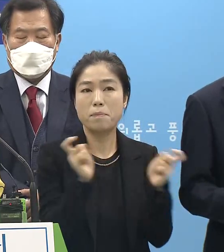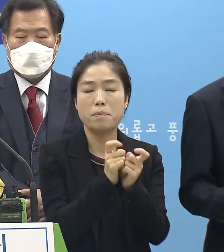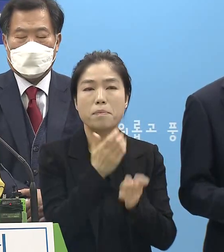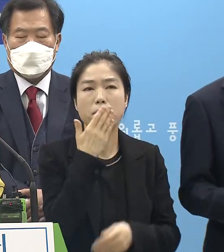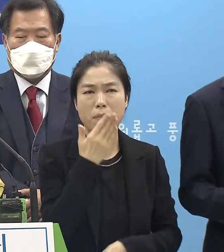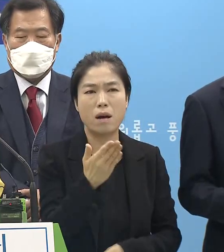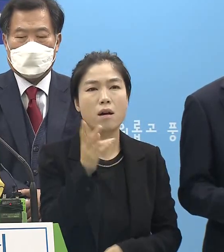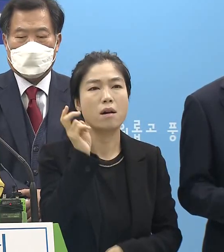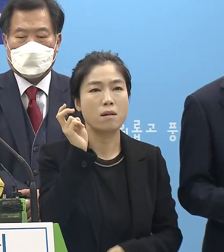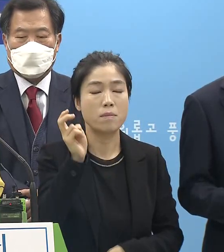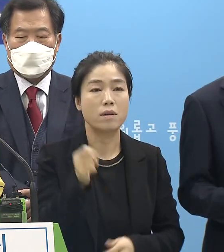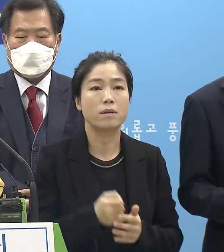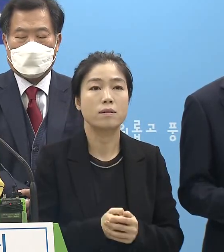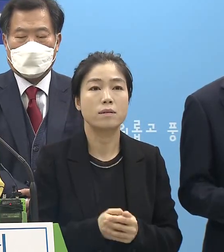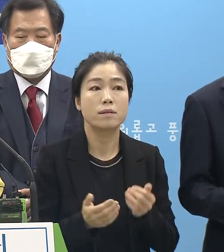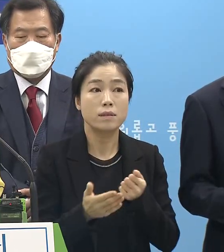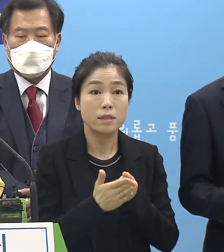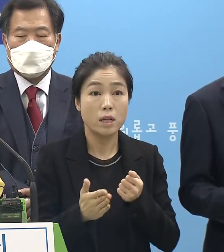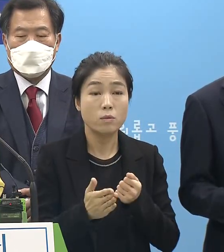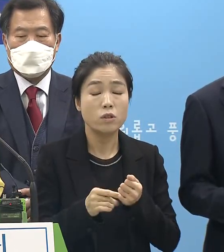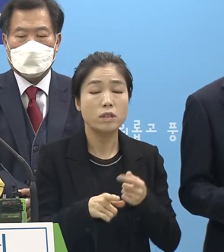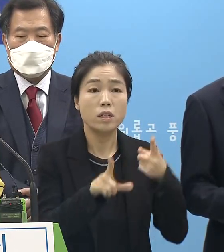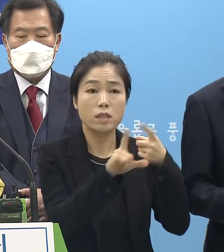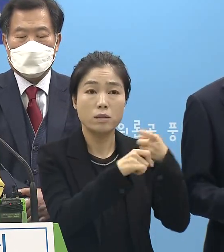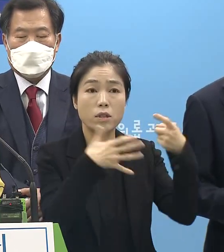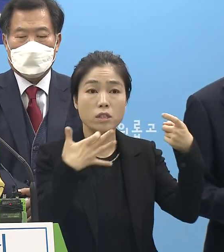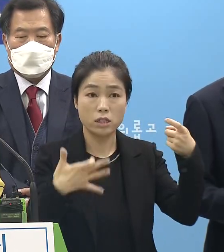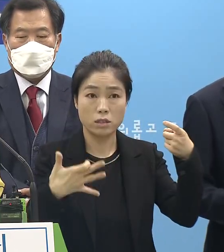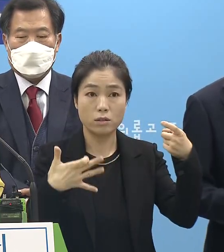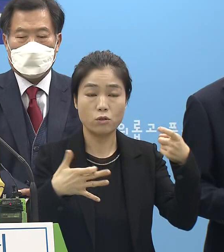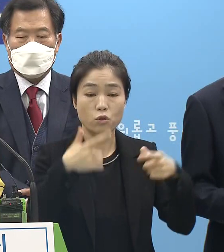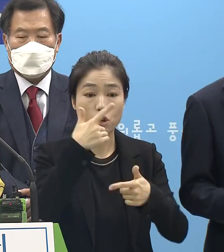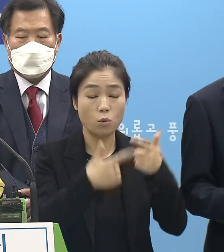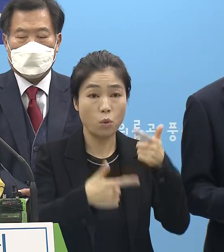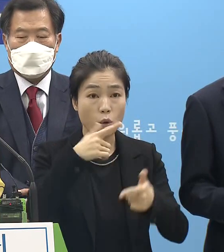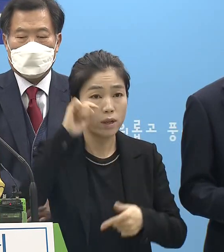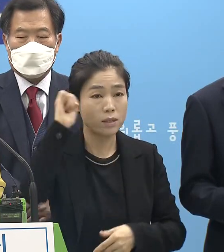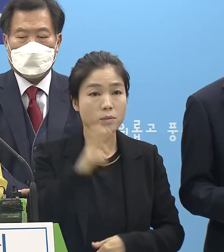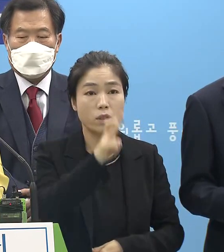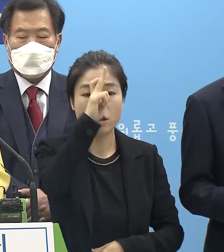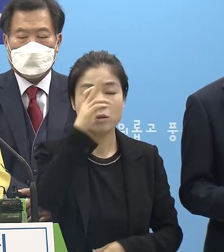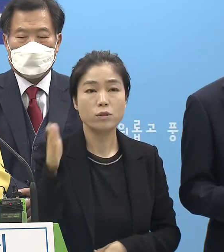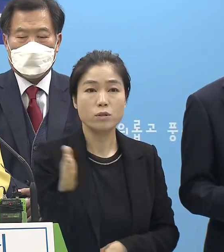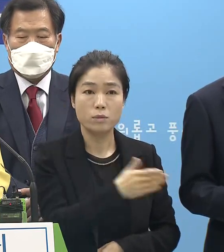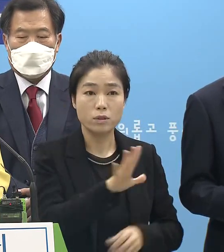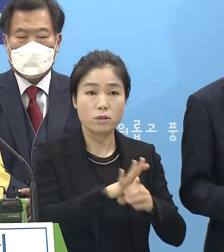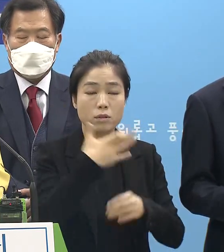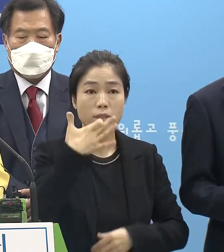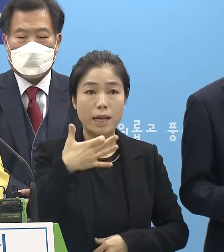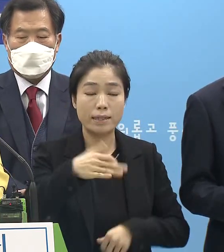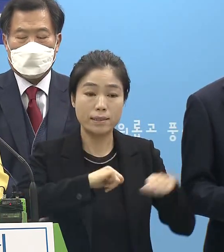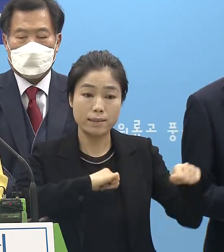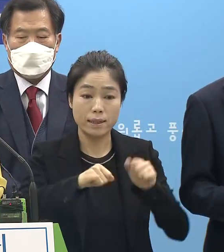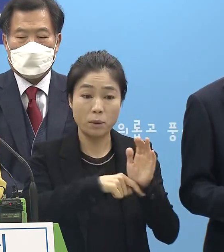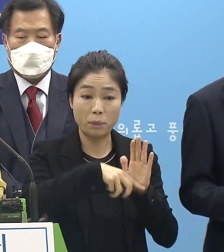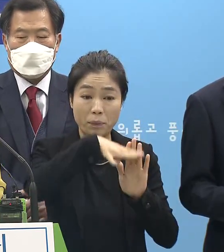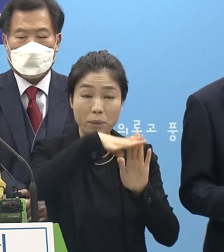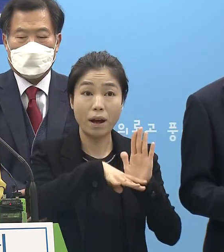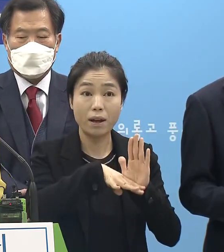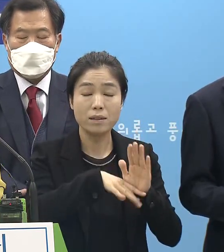수도 있습니다. 이에 11월 19일 목요일 0시부터 코로나19 대응